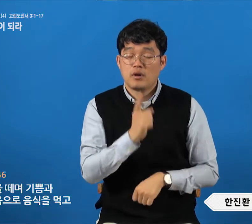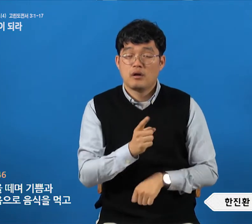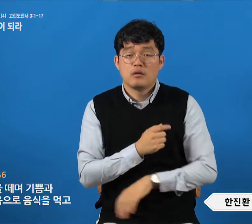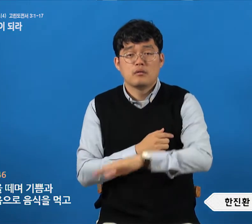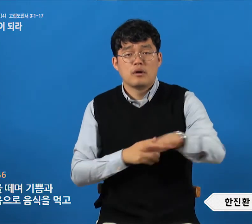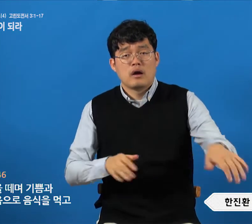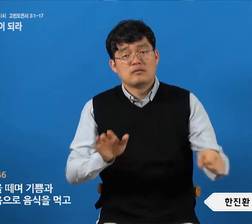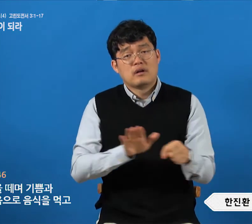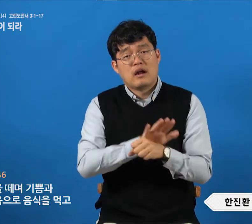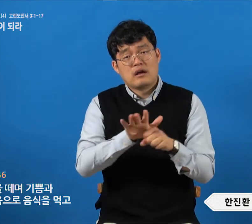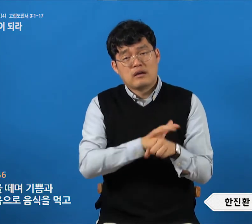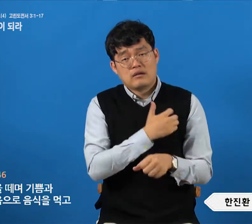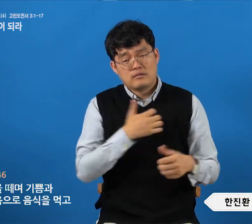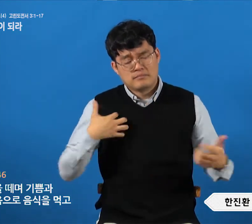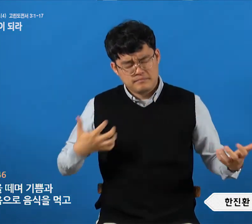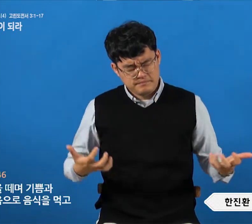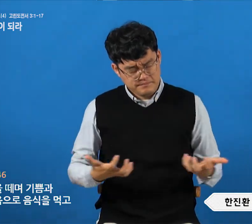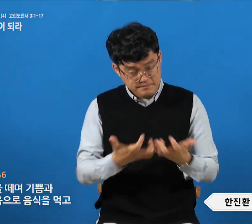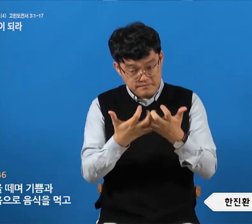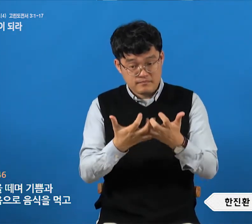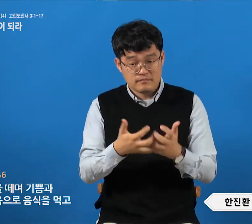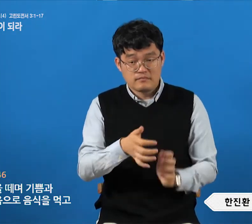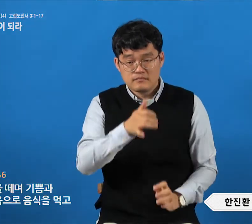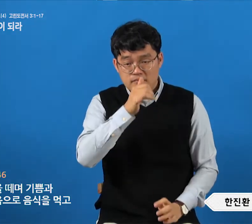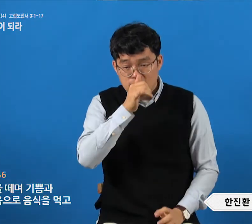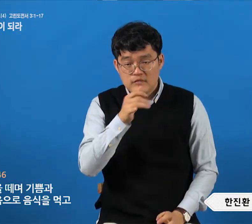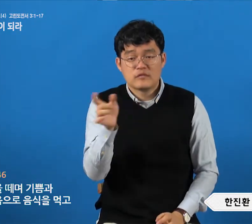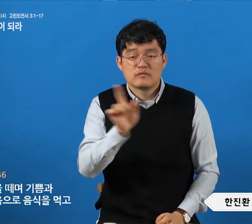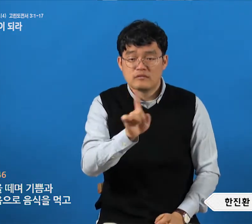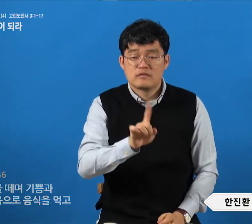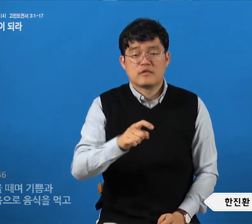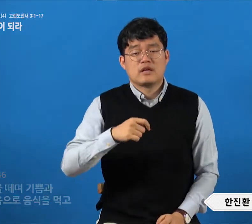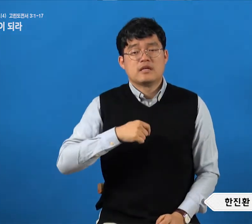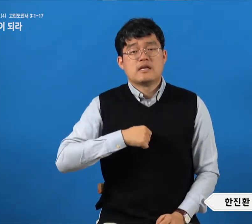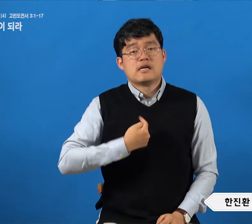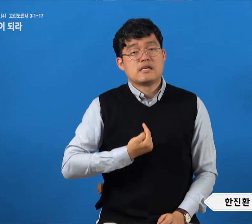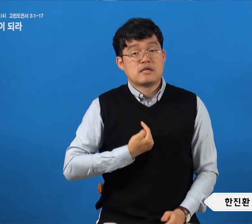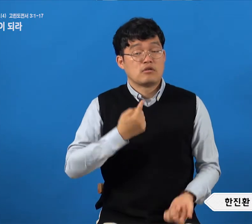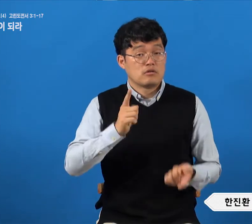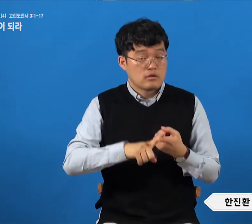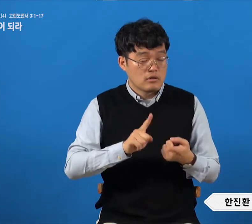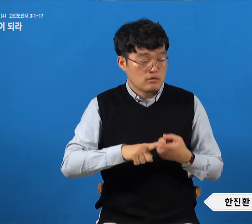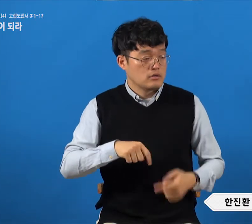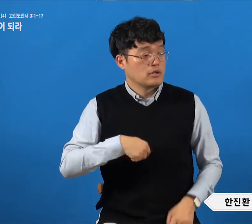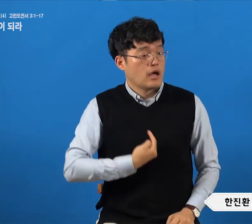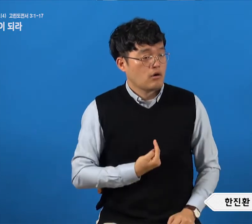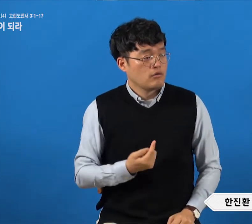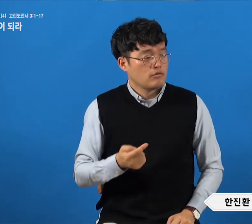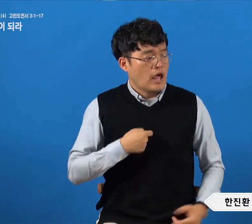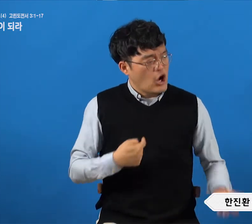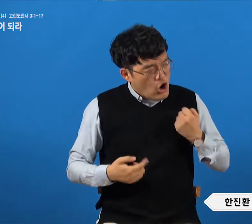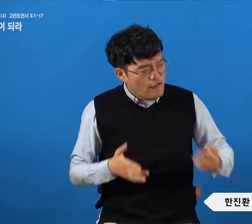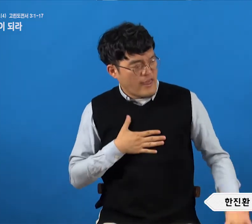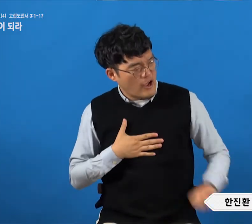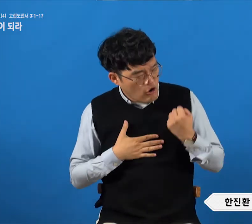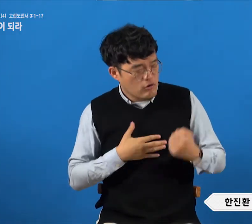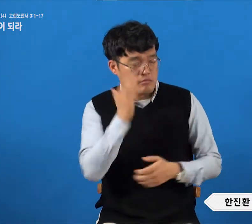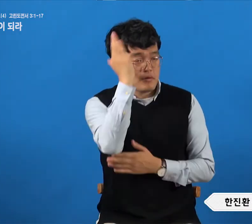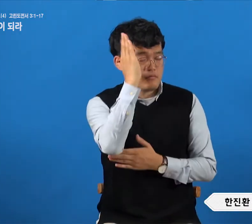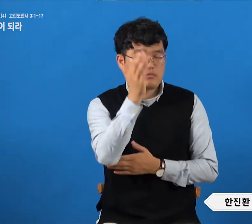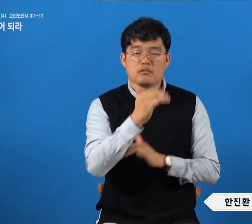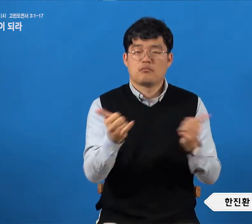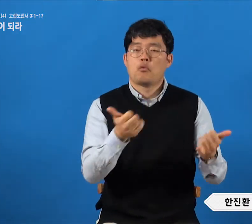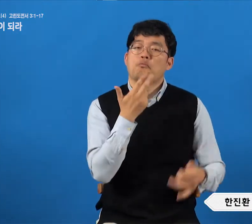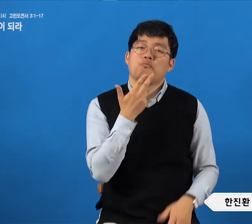얼마나 사랑이 넘쳤던지 그냥 아무도 자기 것을 자기 것이라고 하는 사람이 없었다고 합니다.